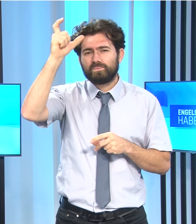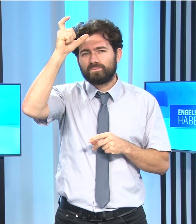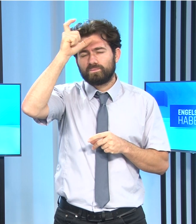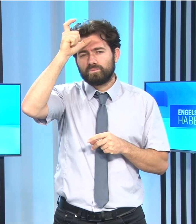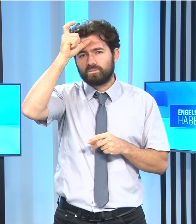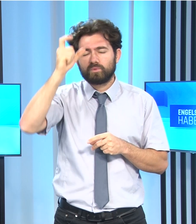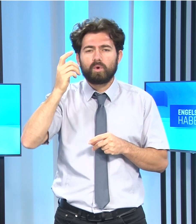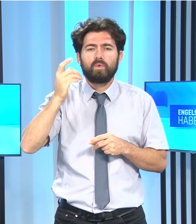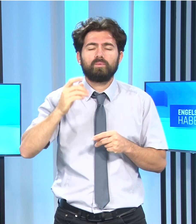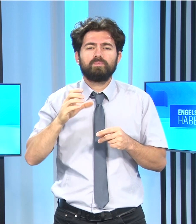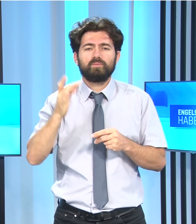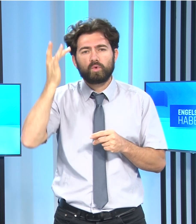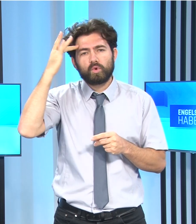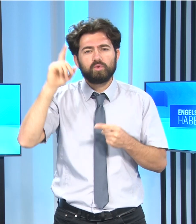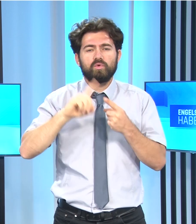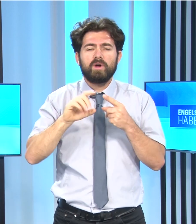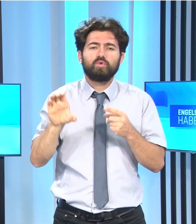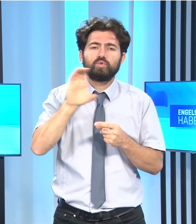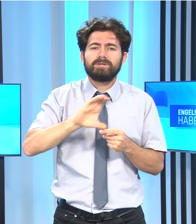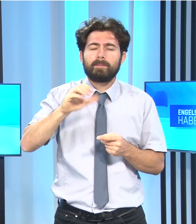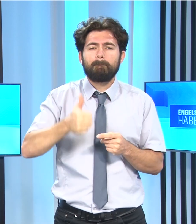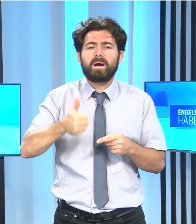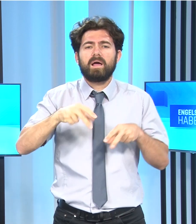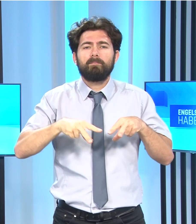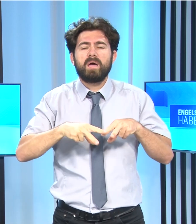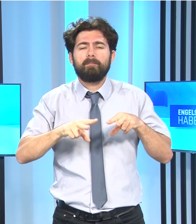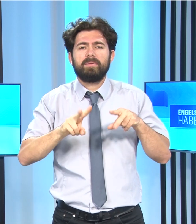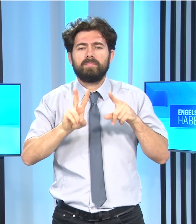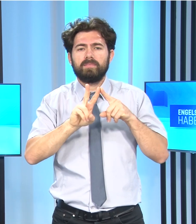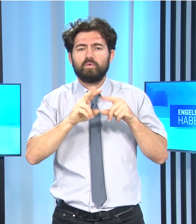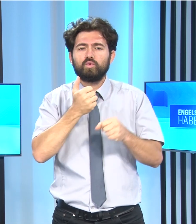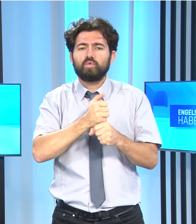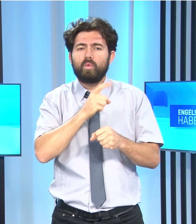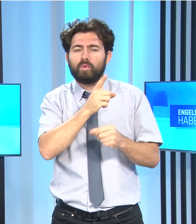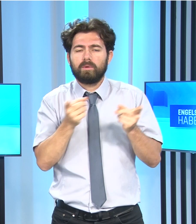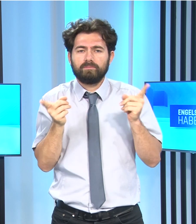ve Turizm Bakanı Mehmet Nuri Ersoy ile bir araya geldi.